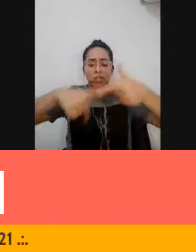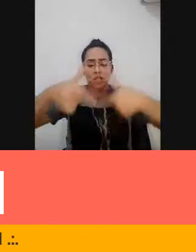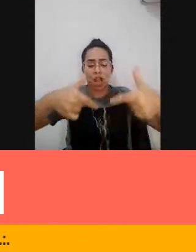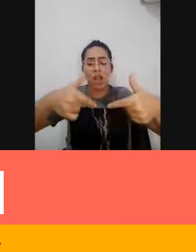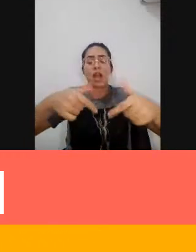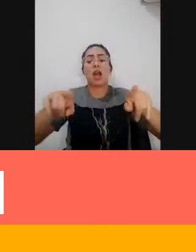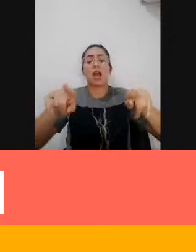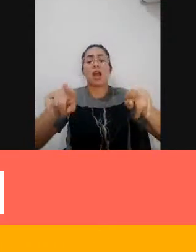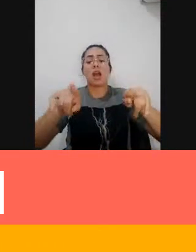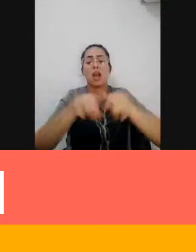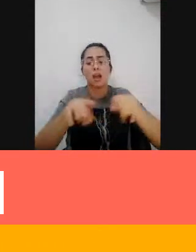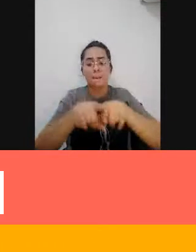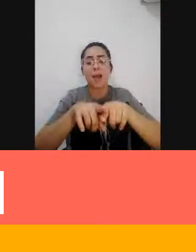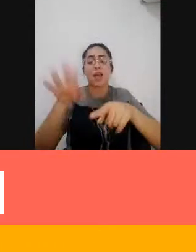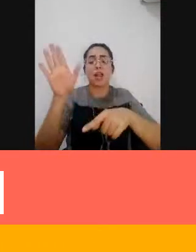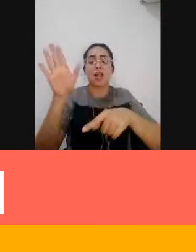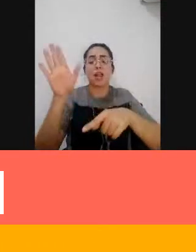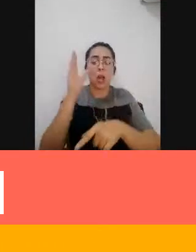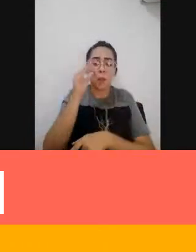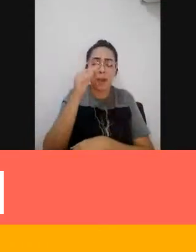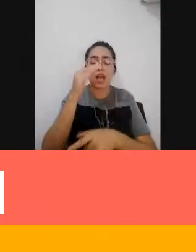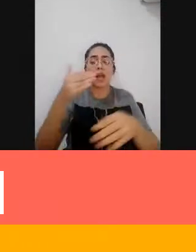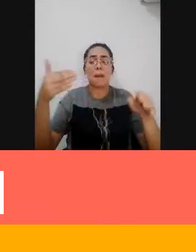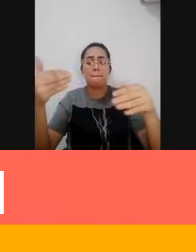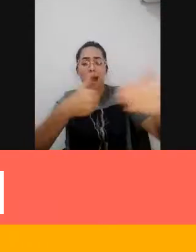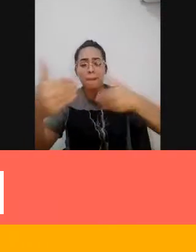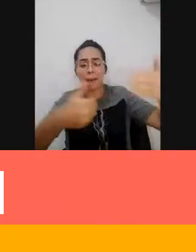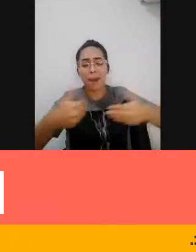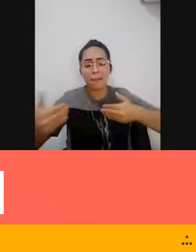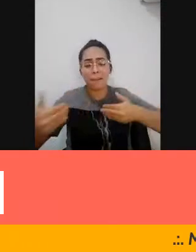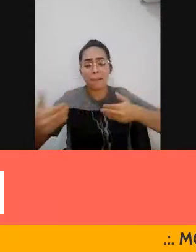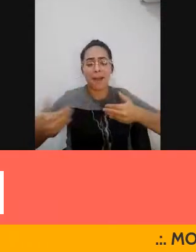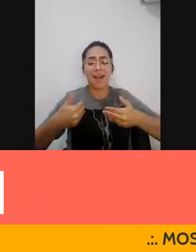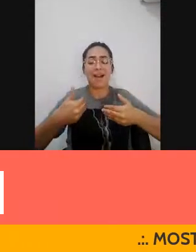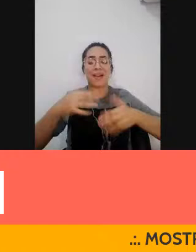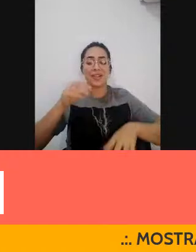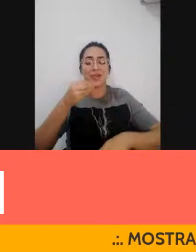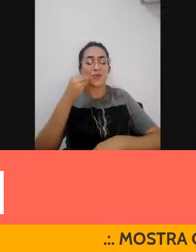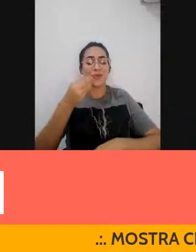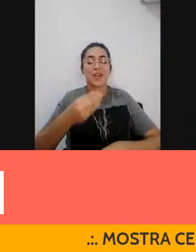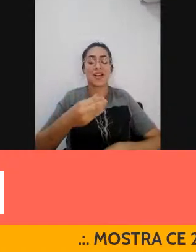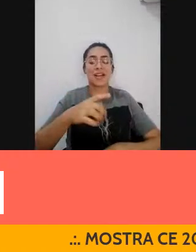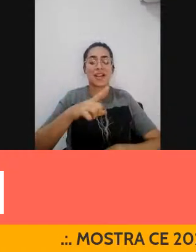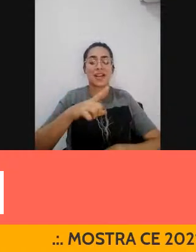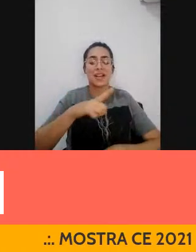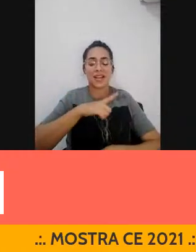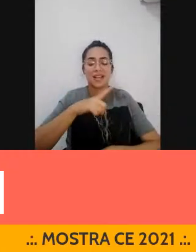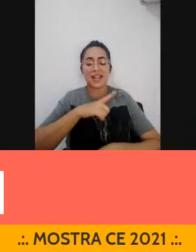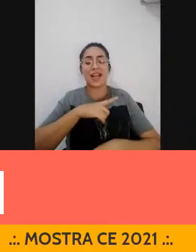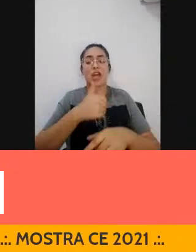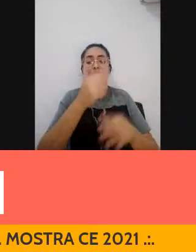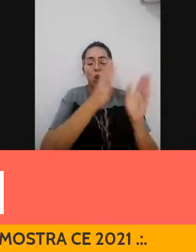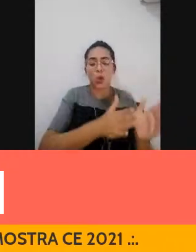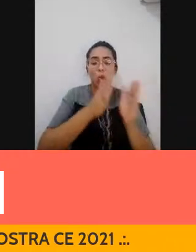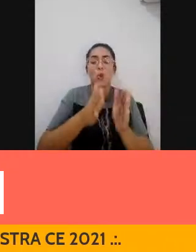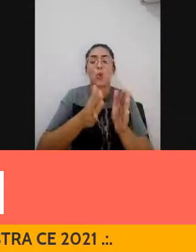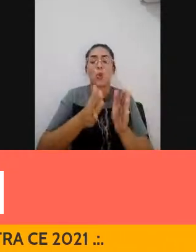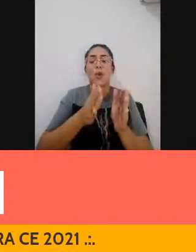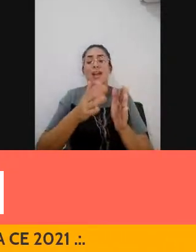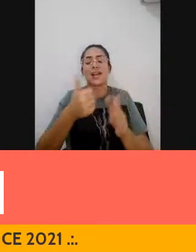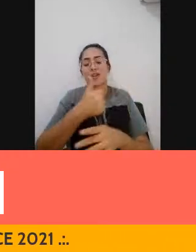assistindo, participando, aqueles que estavam chegando, né, tiveram oportunidade já, num primeiro momento, já participar de um evento desse